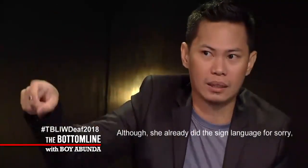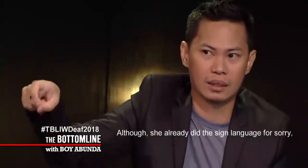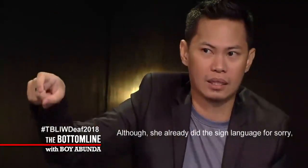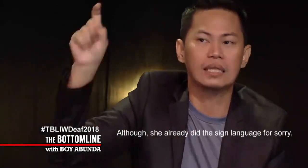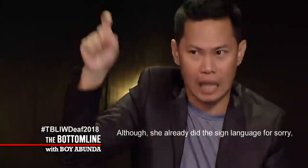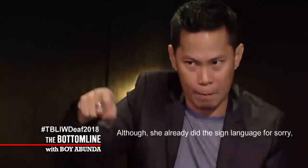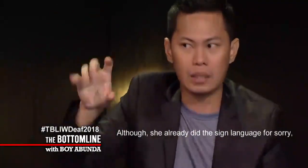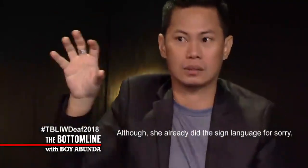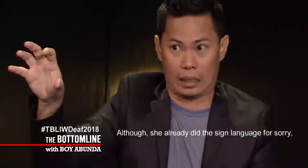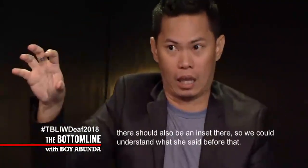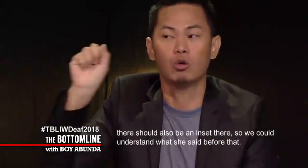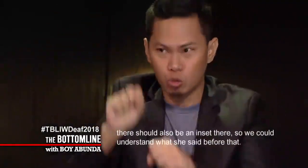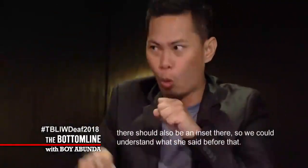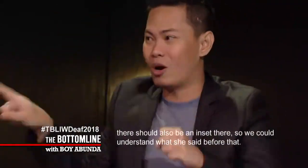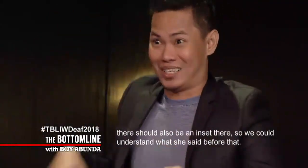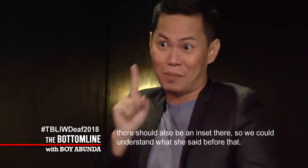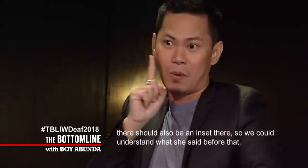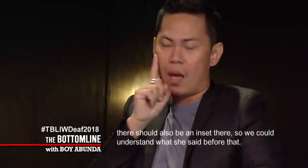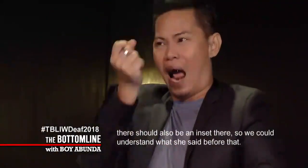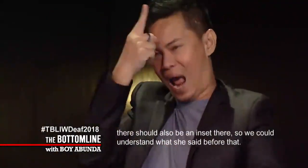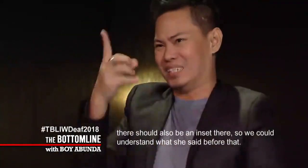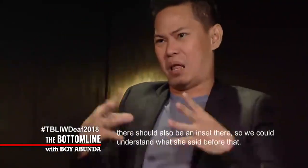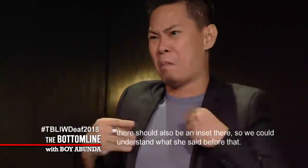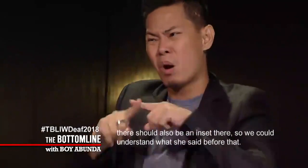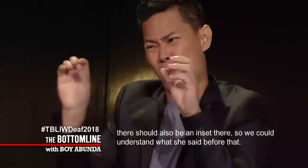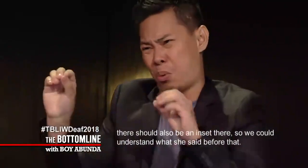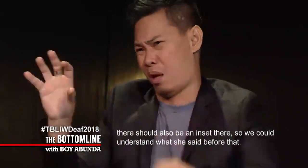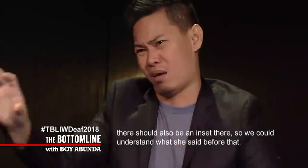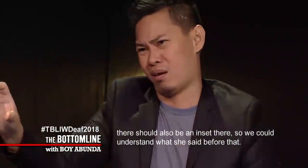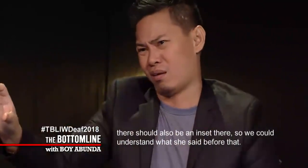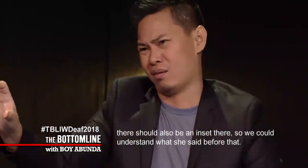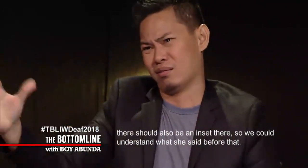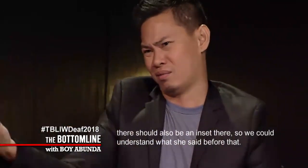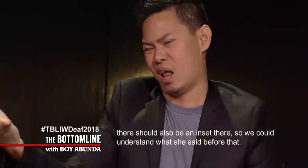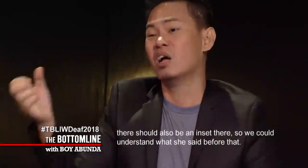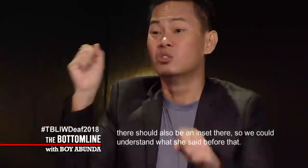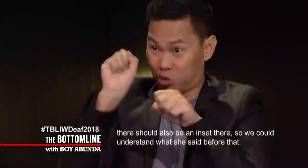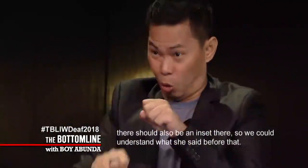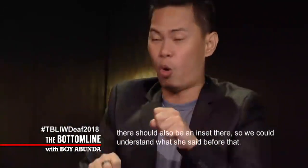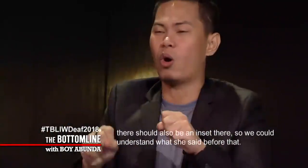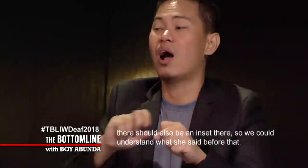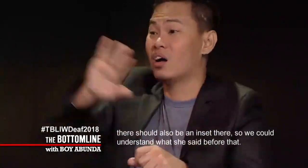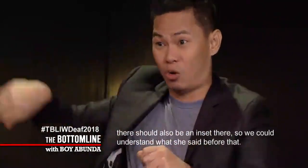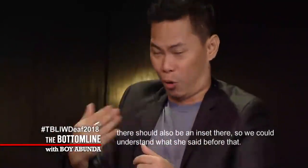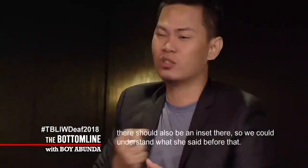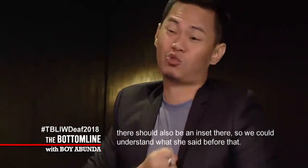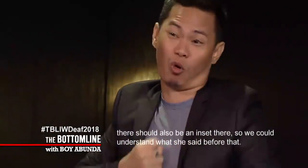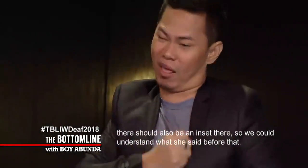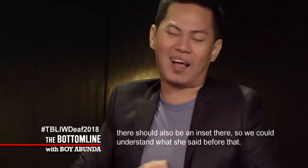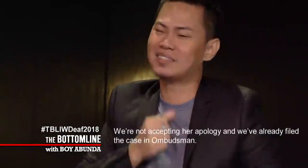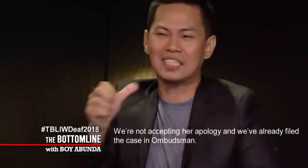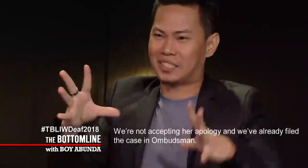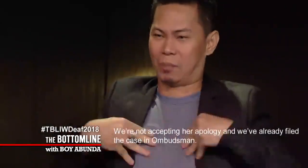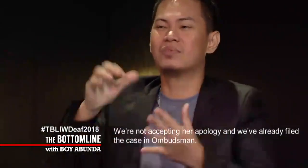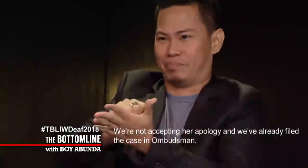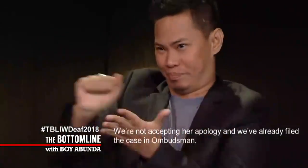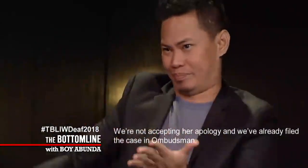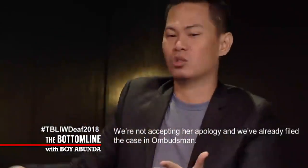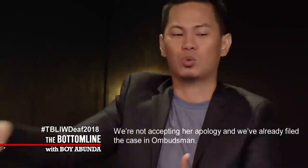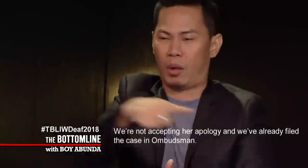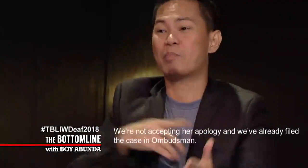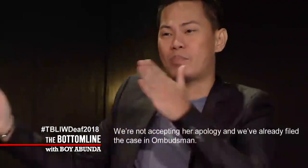may senya siyang sorry. Pero dapat, merong inset doon para naintindihan namin kung ano yung sinabi niya. So,